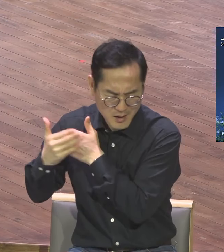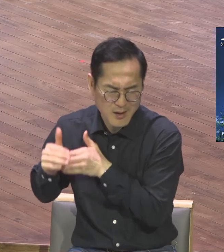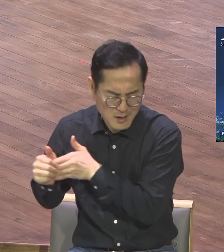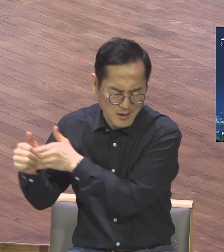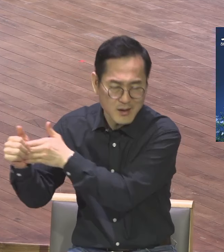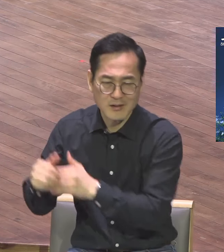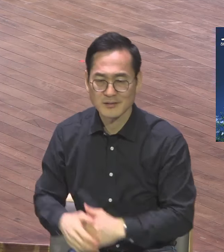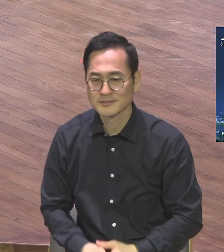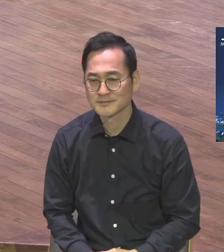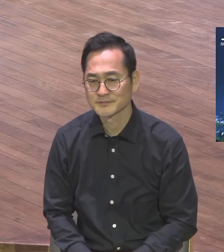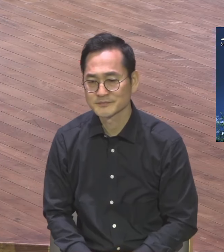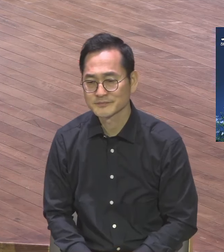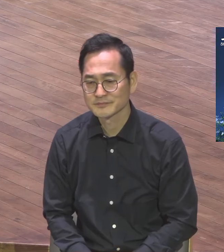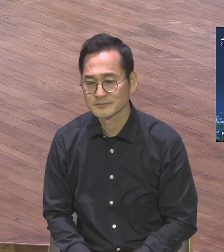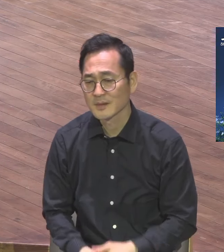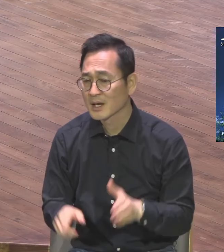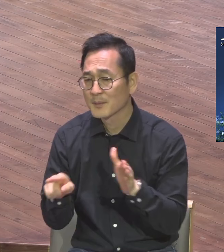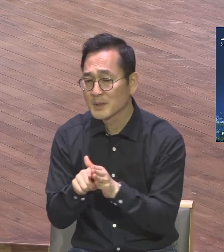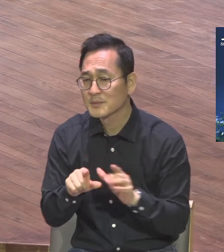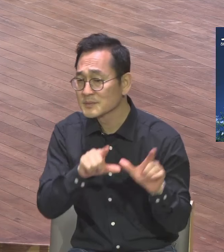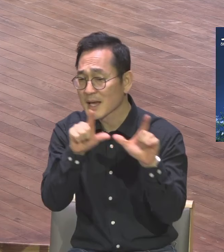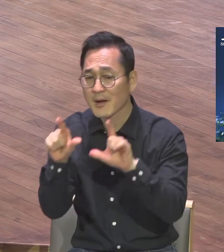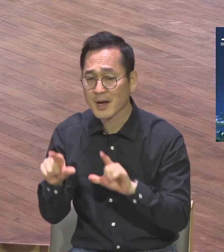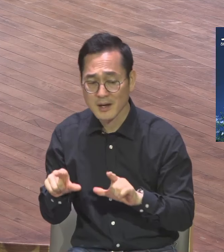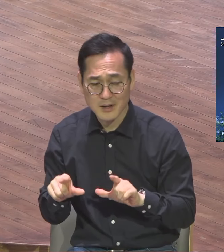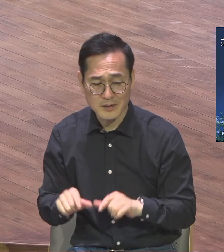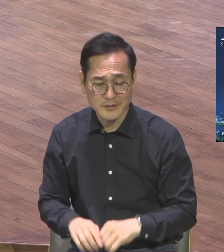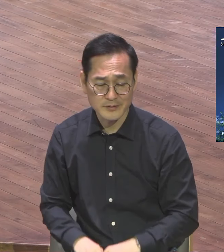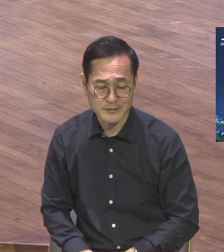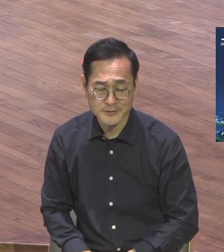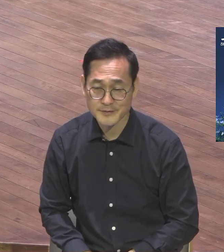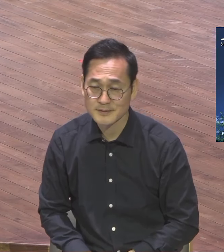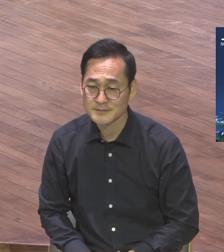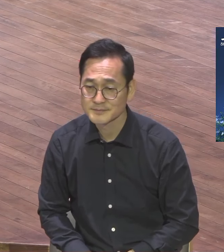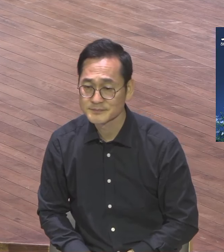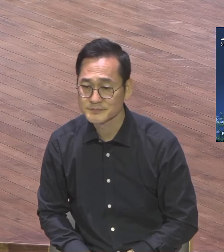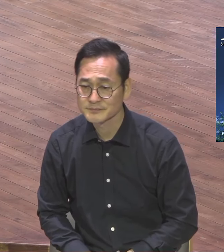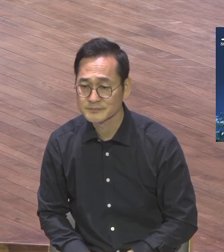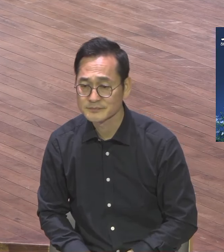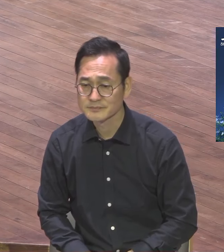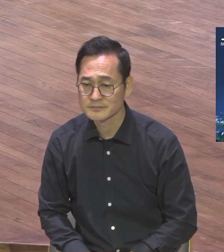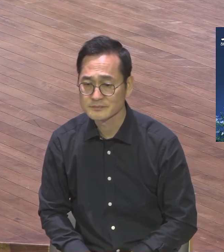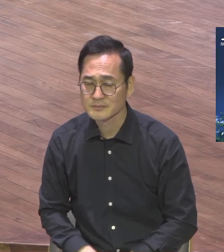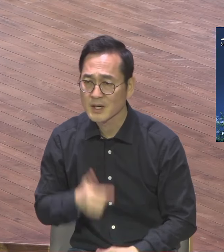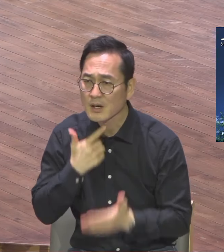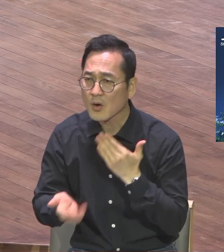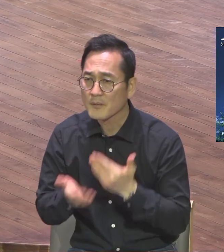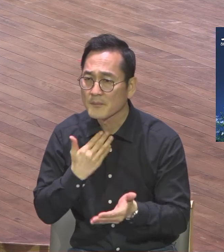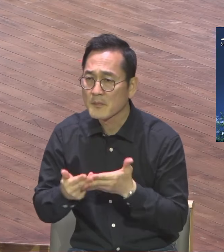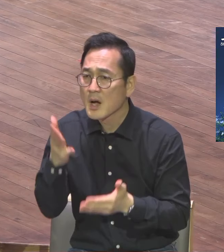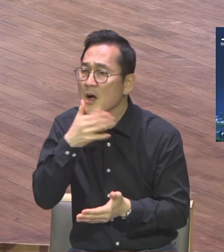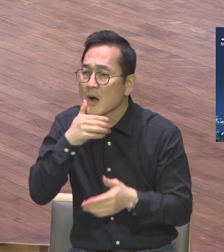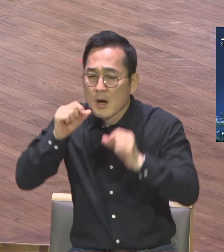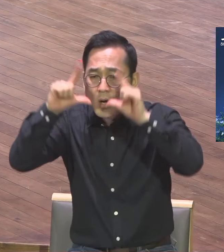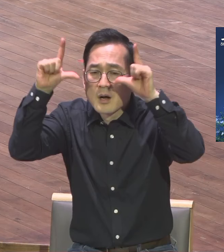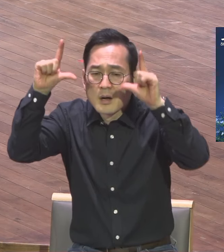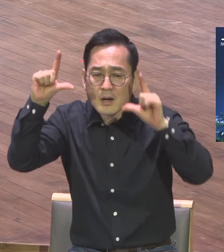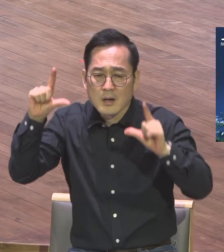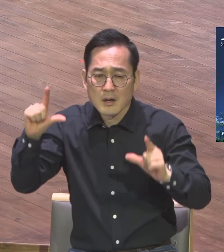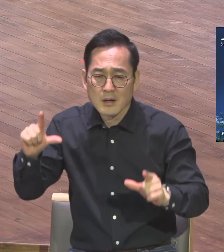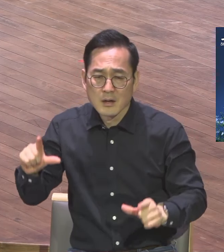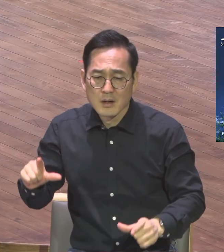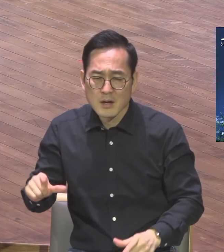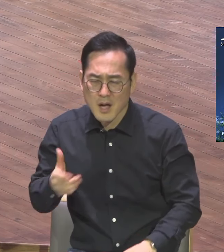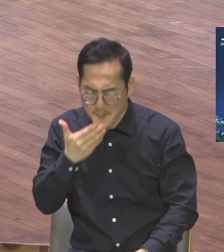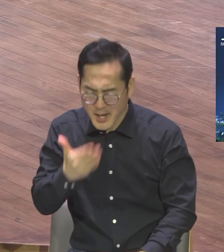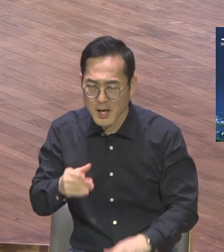뭐 실감 안 납니까? 신앙생활요, 트루스토리, 사실적으로 실감 나게 하세요. 구름 잡듯이 죽은 빌어먹을 새 죽어서